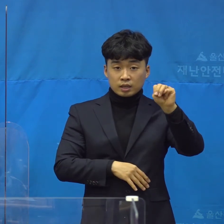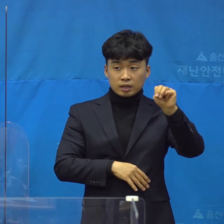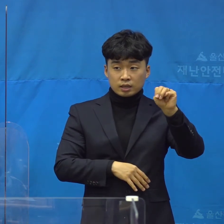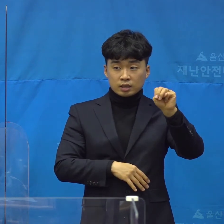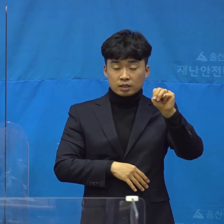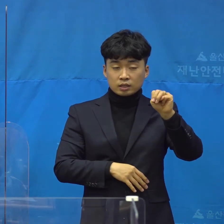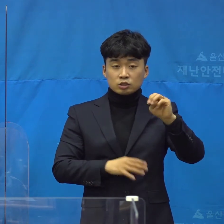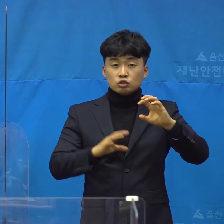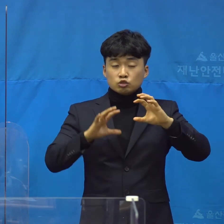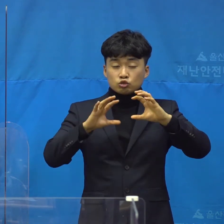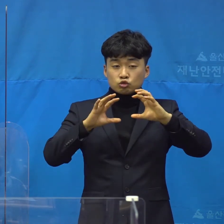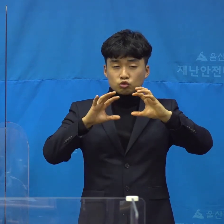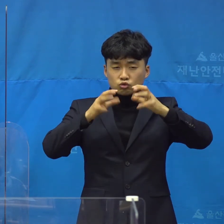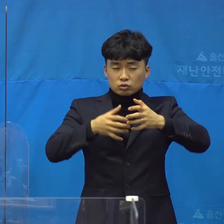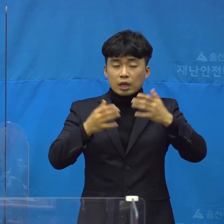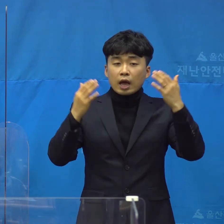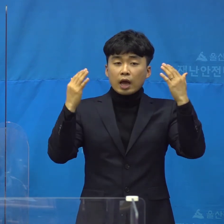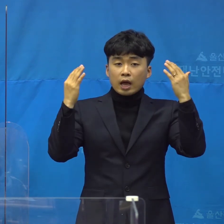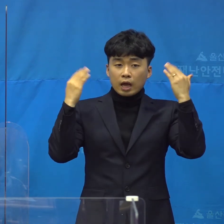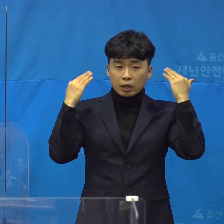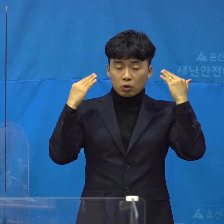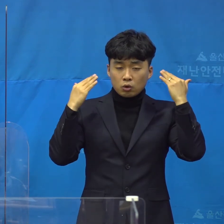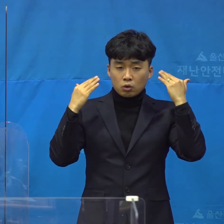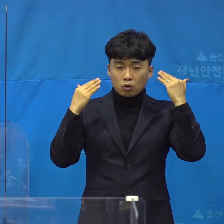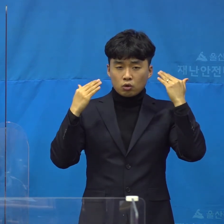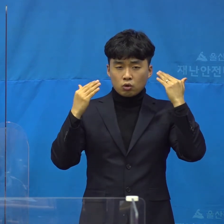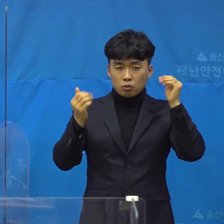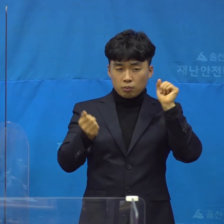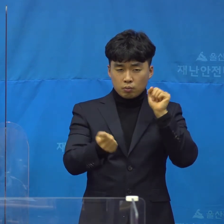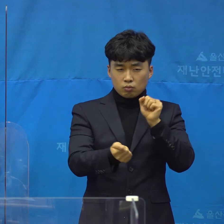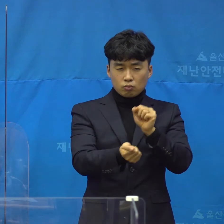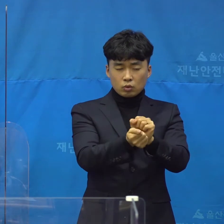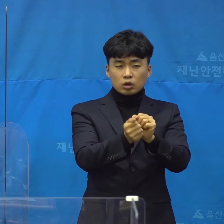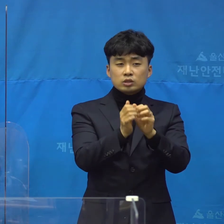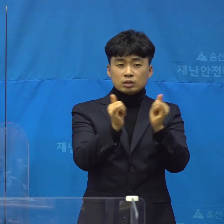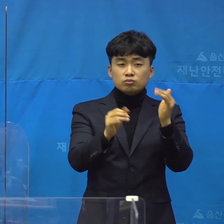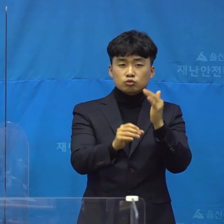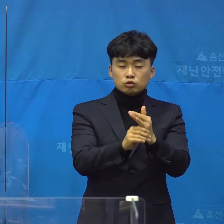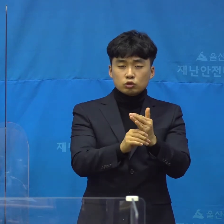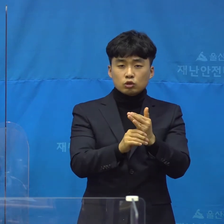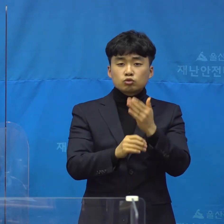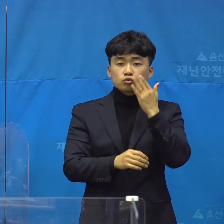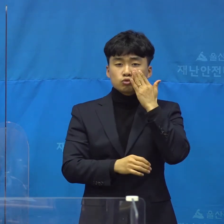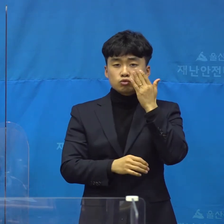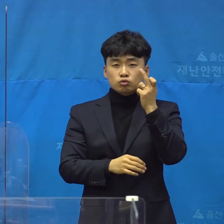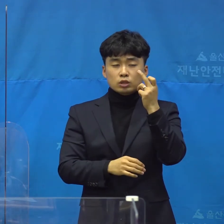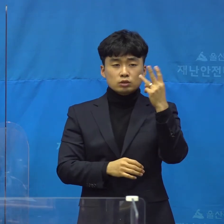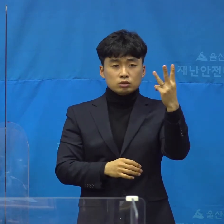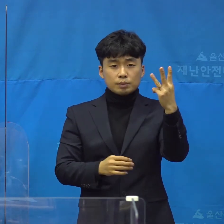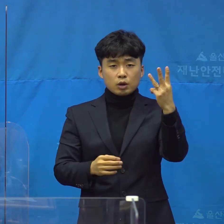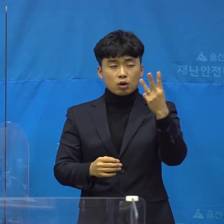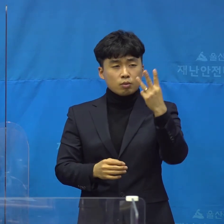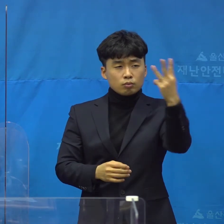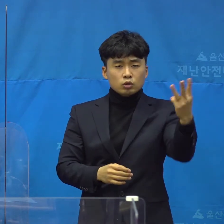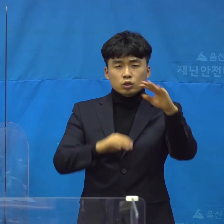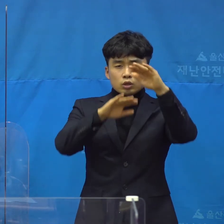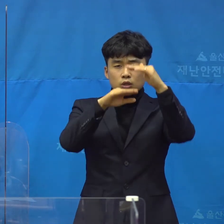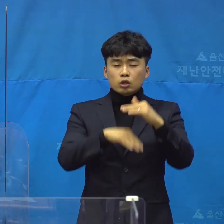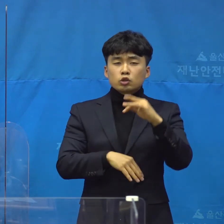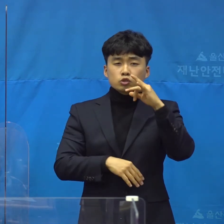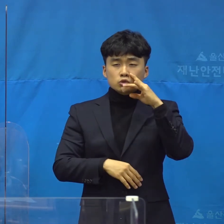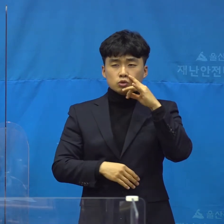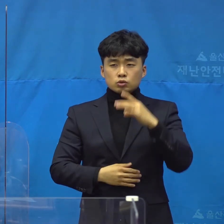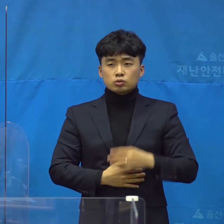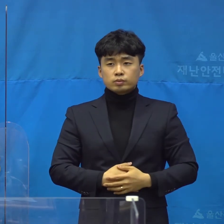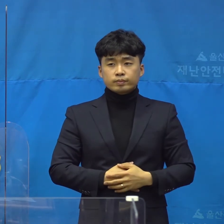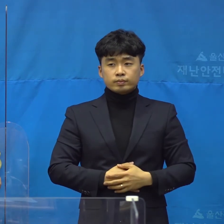IME 국제학교 확진자 중에서 울산 지역에 고교생 3명이 있는 걸로 알고 있는데요. 예. 그 내용도